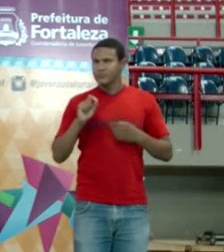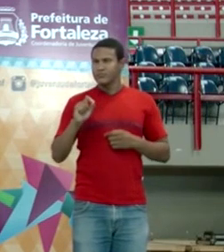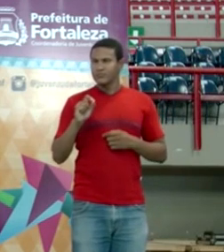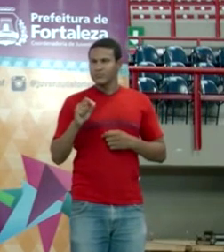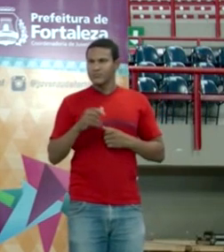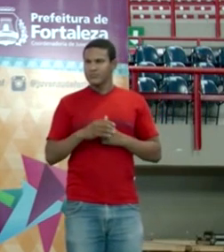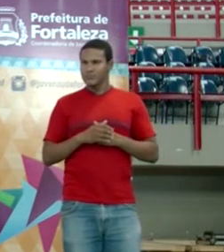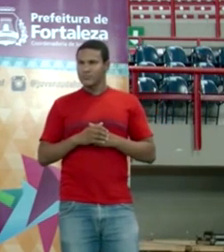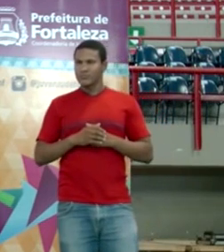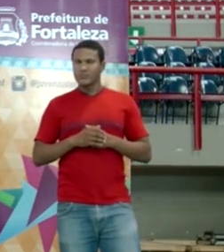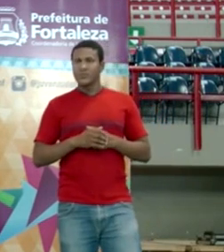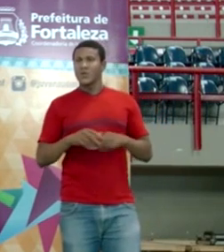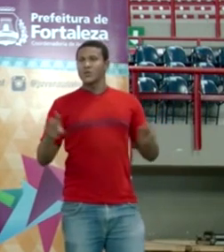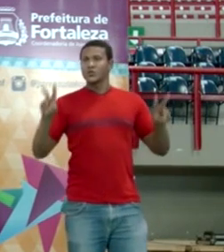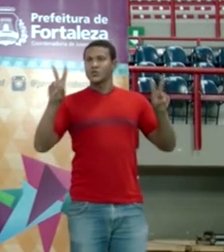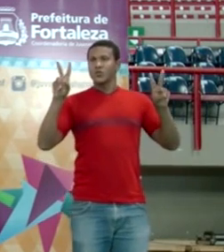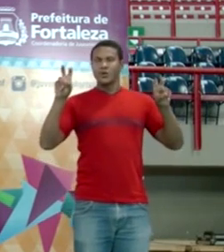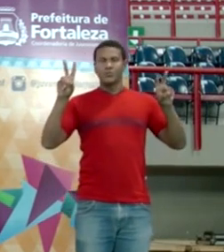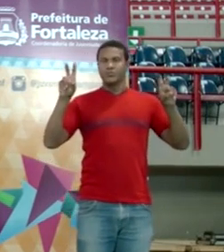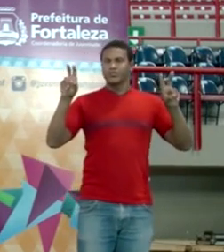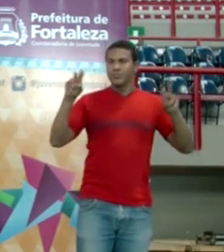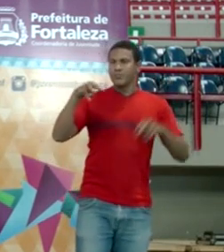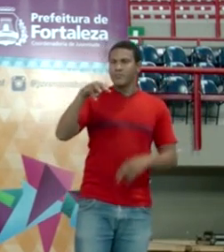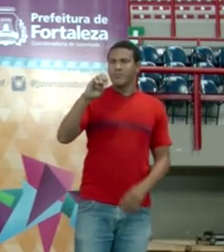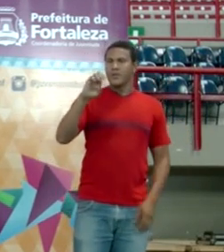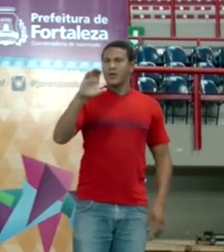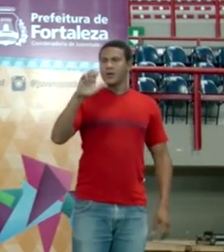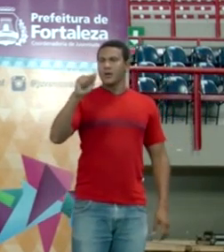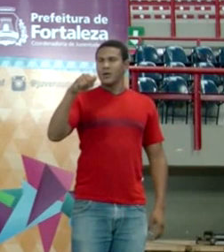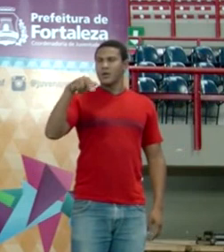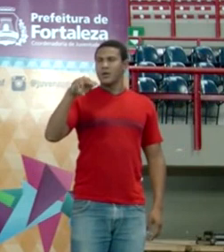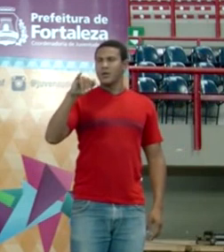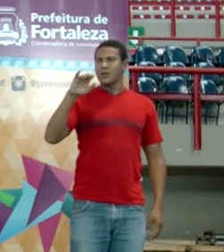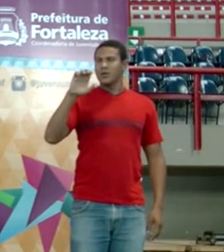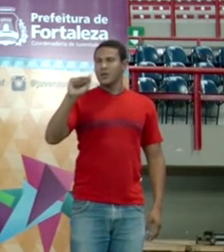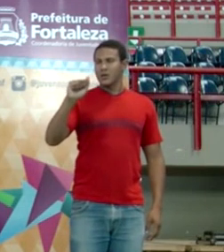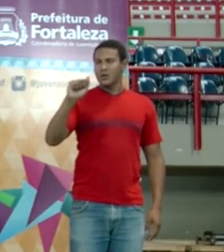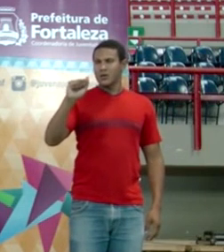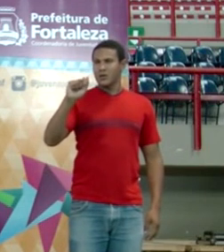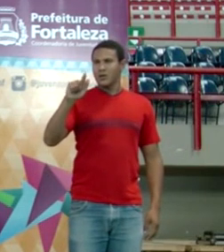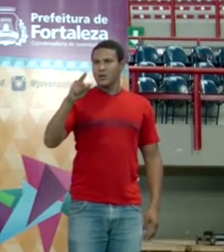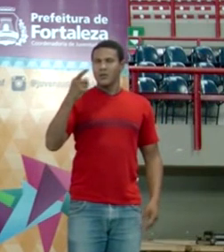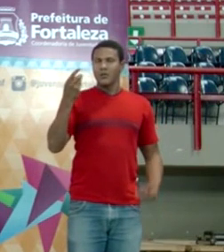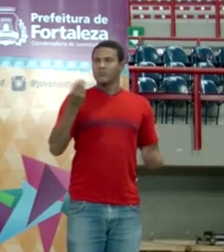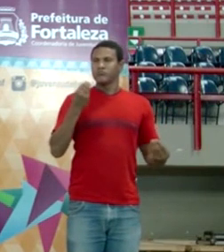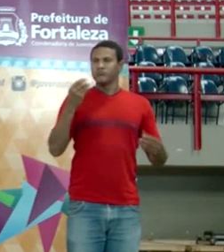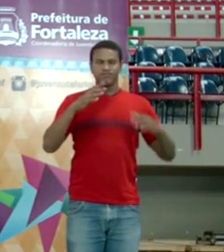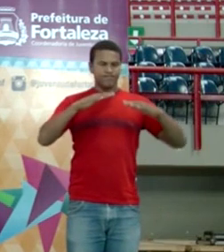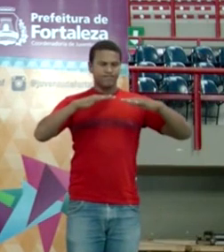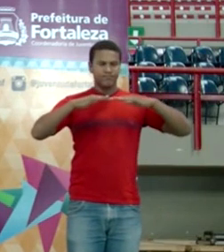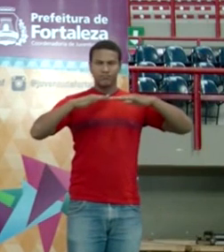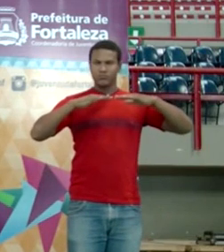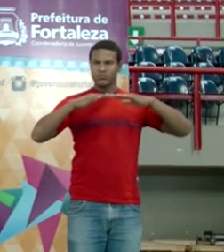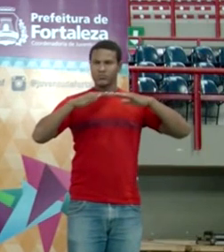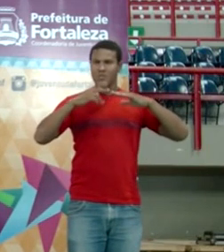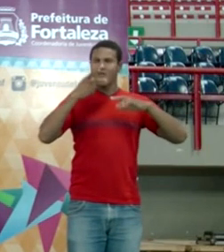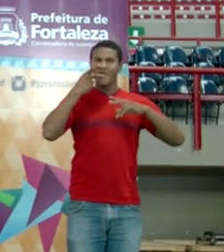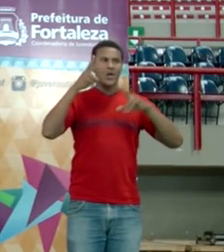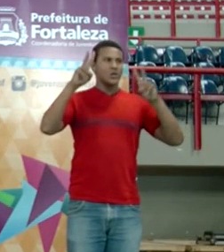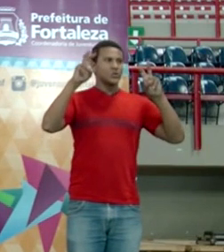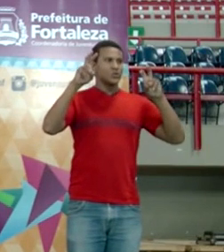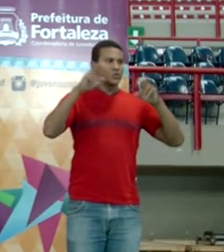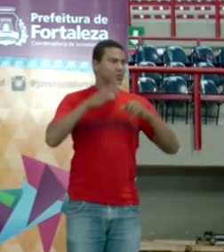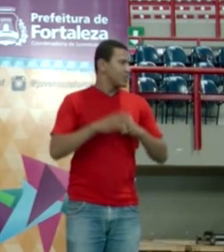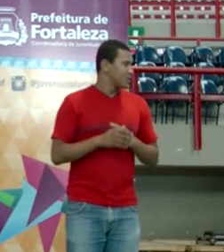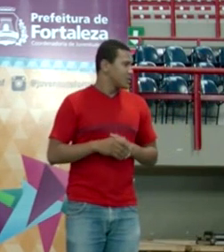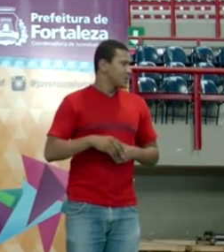é sobre mecânica. Lá aquelas aulinhas do primeiro ano, que o professor falava de leis de Newton,